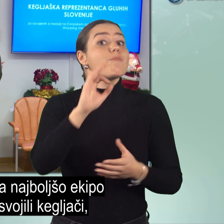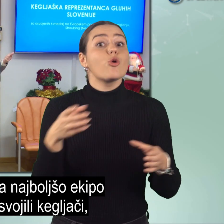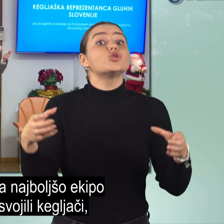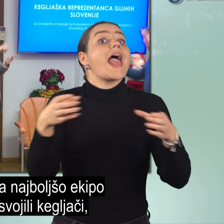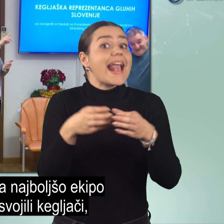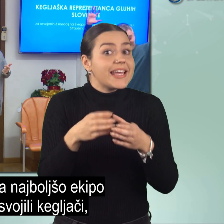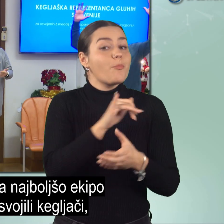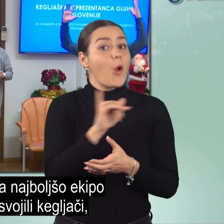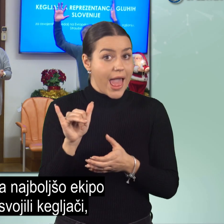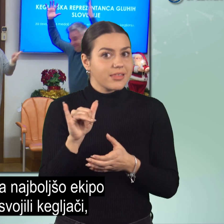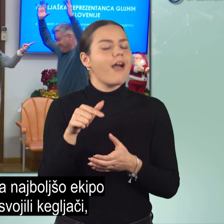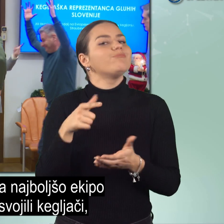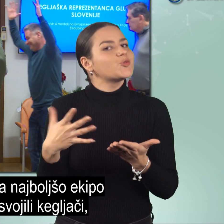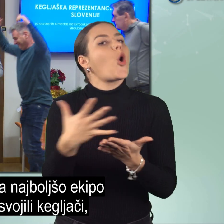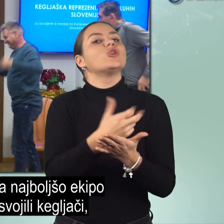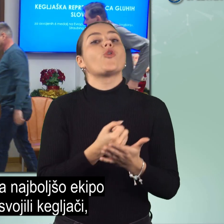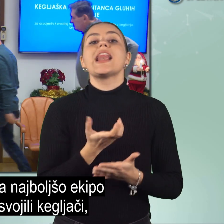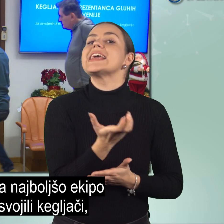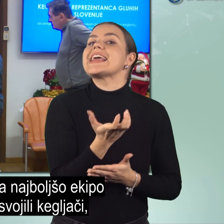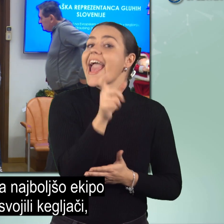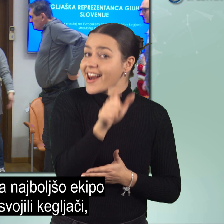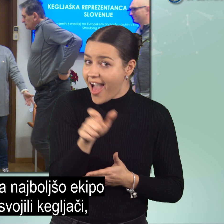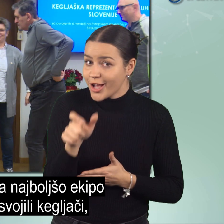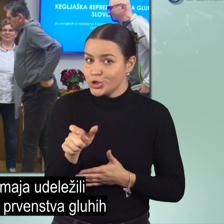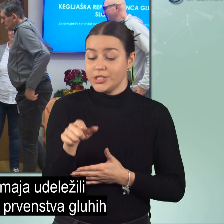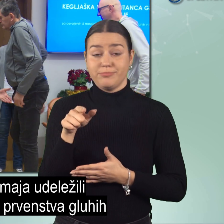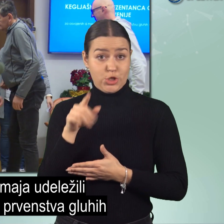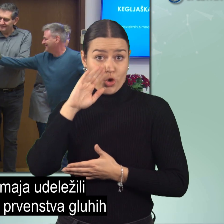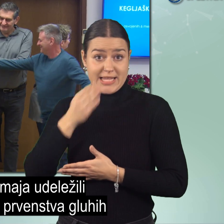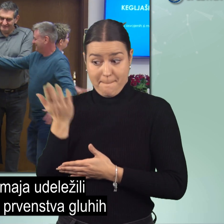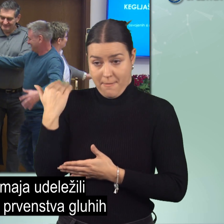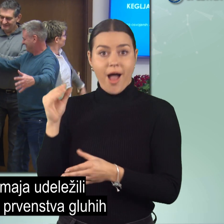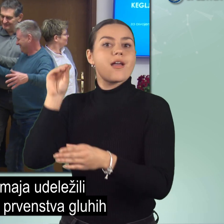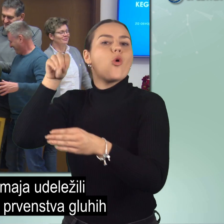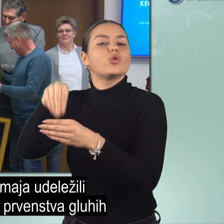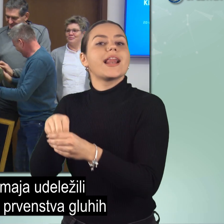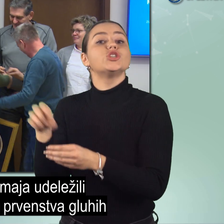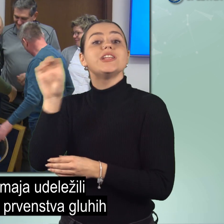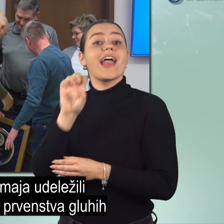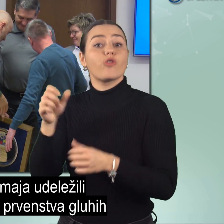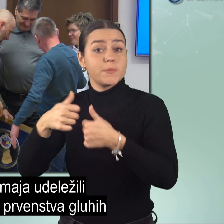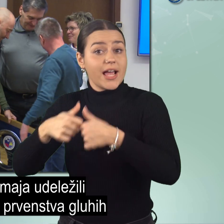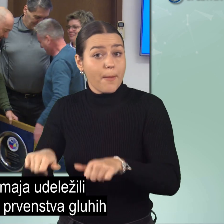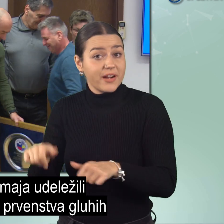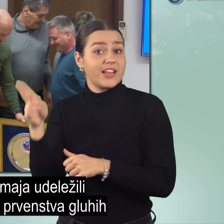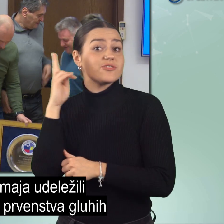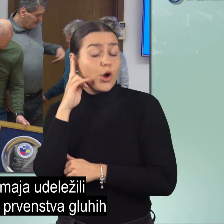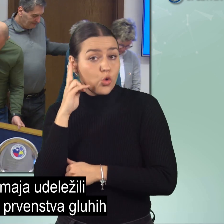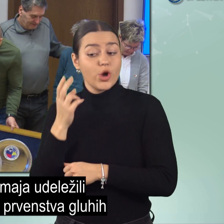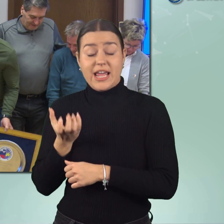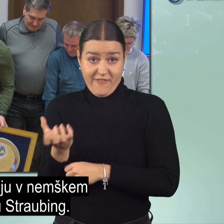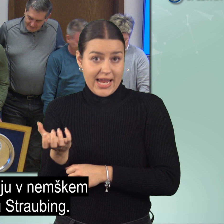Priznanje za najboljšo ekipo leta so osvojili kegljači, ki so se maja udeležili Evropskega prvenstva gluhih